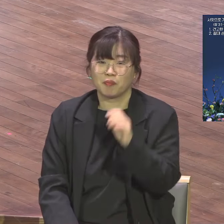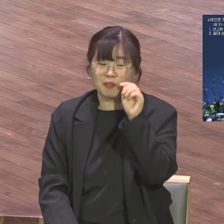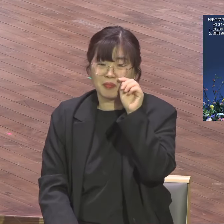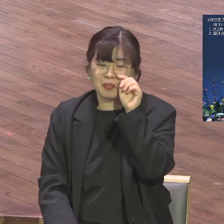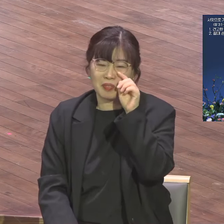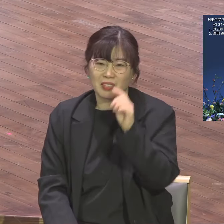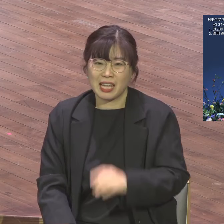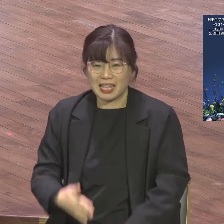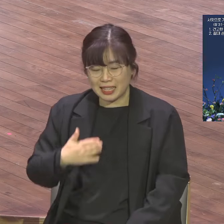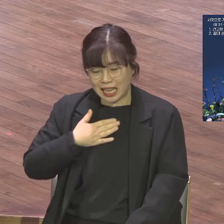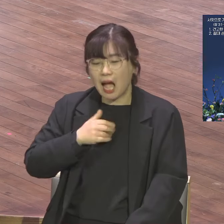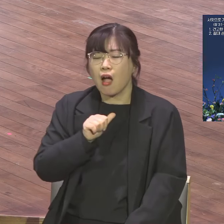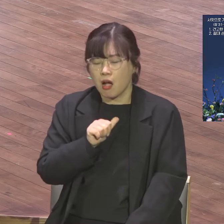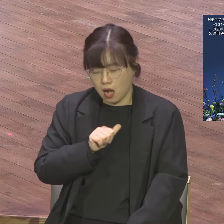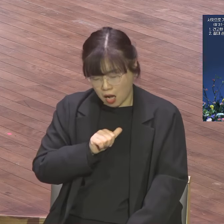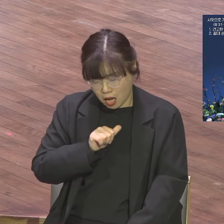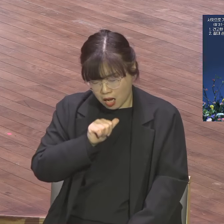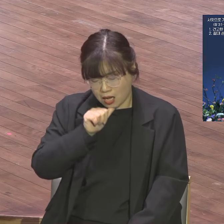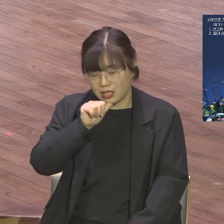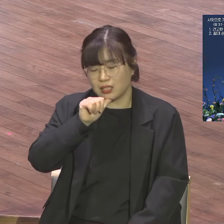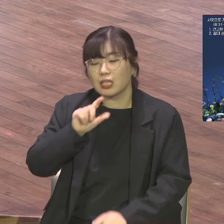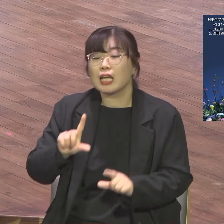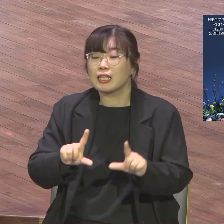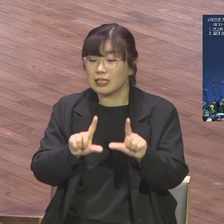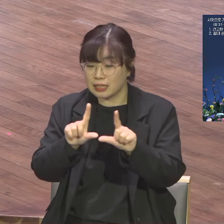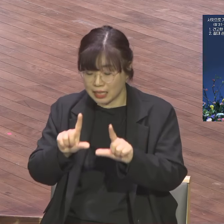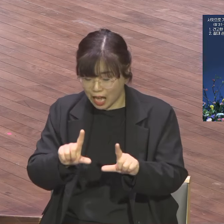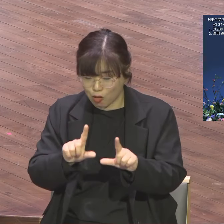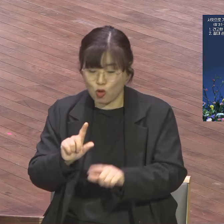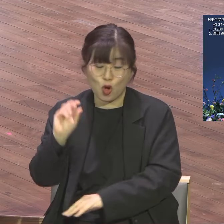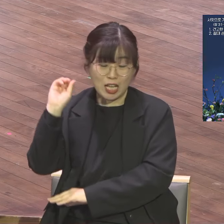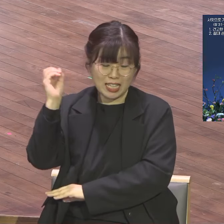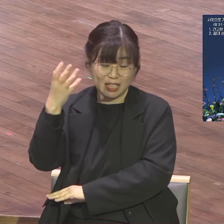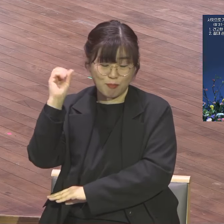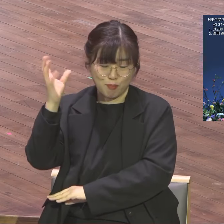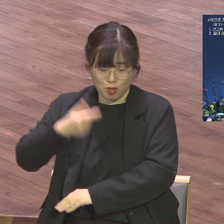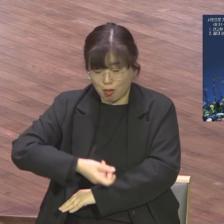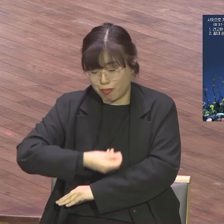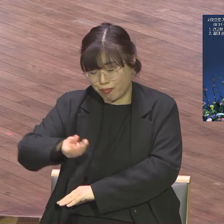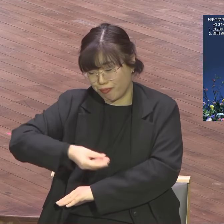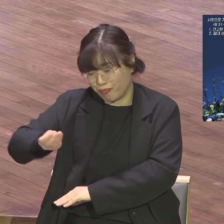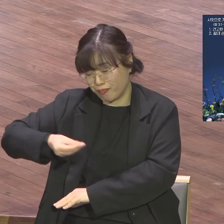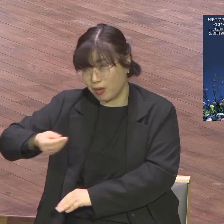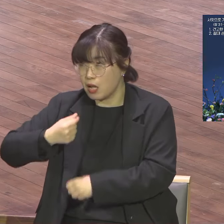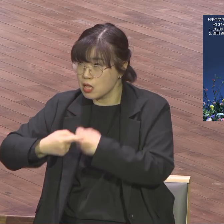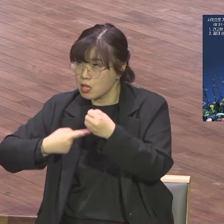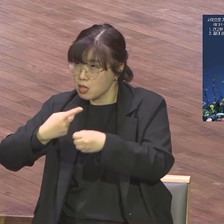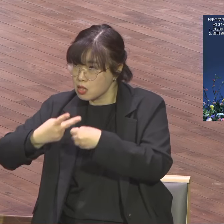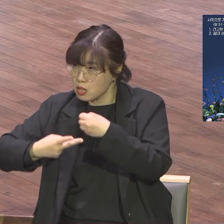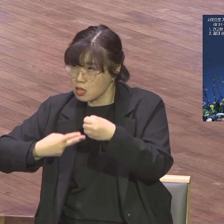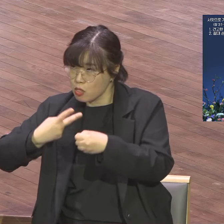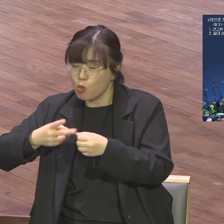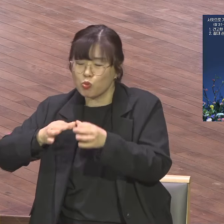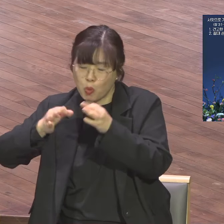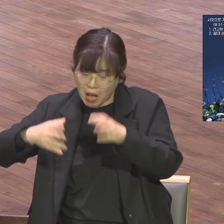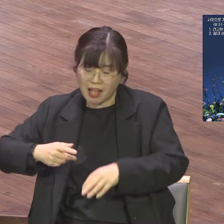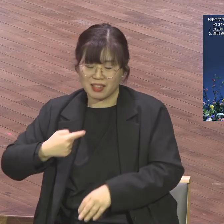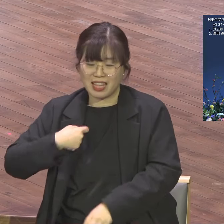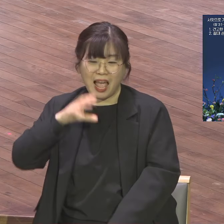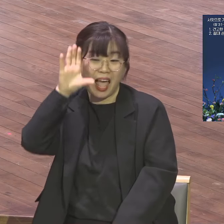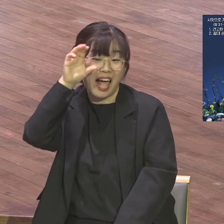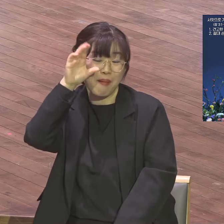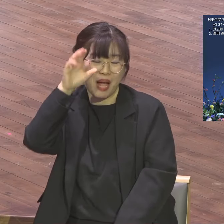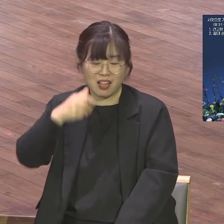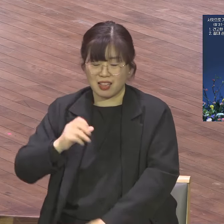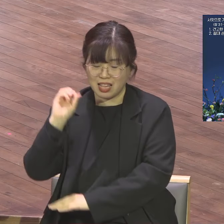너무 가난하기도 했지만 신문 배달을 한다고 1년 동안 고등학교 2학년 때, 2학년 때 신문